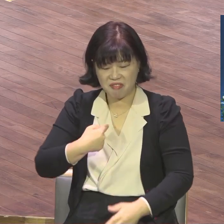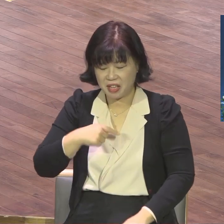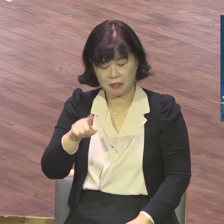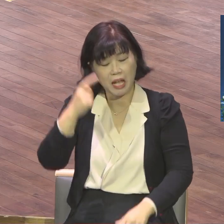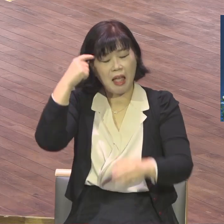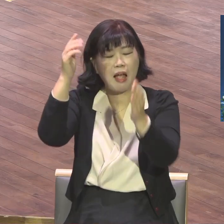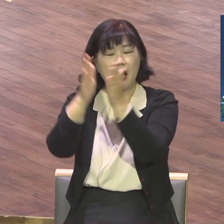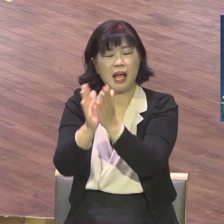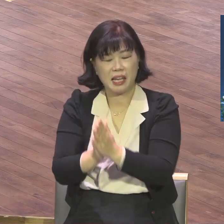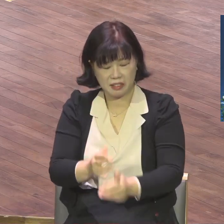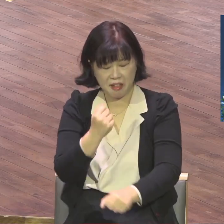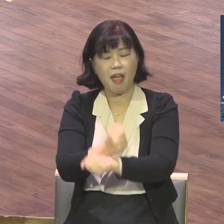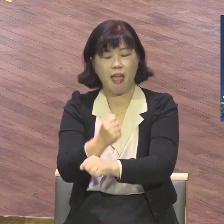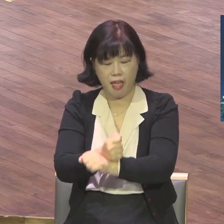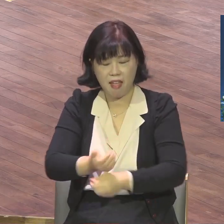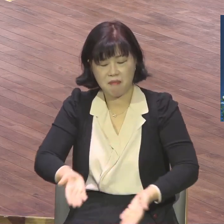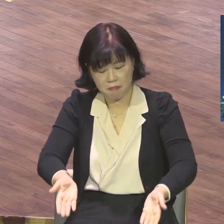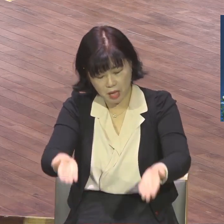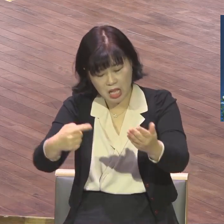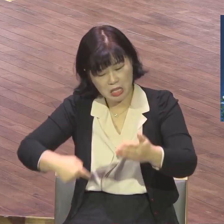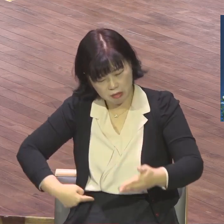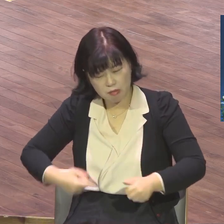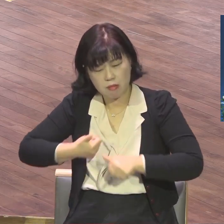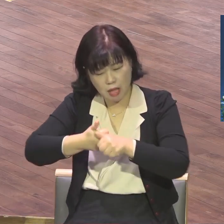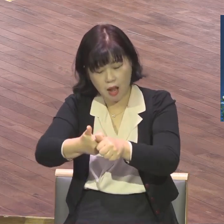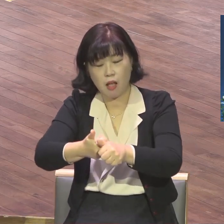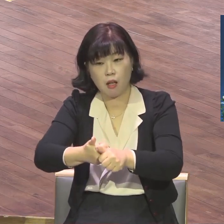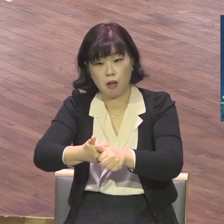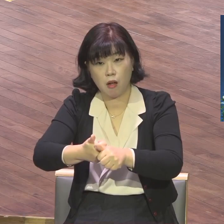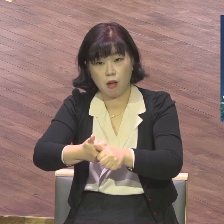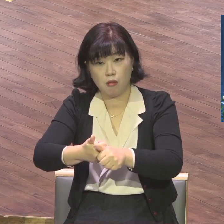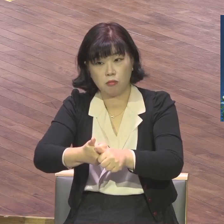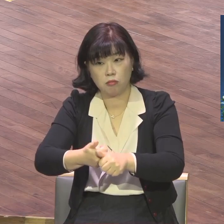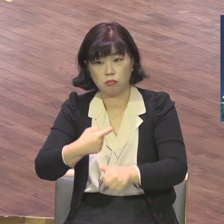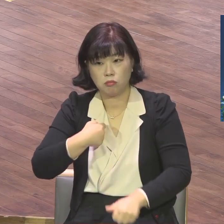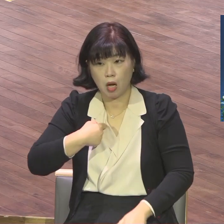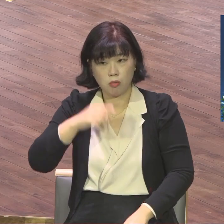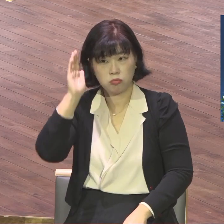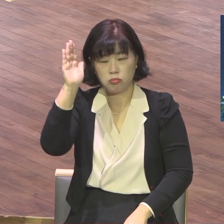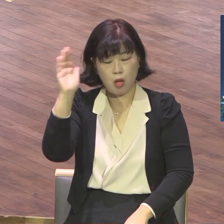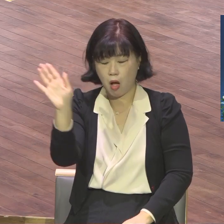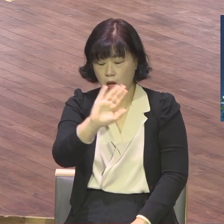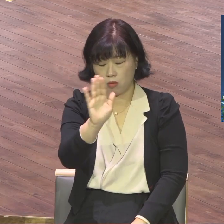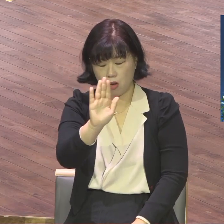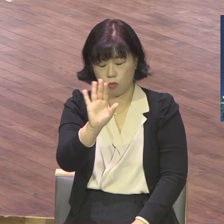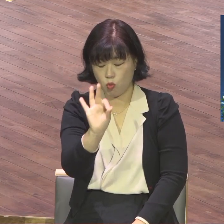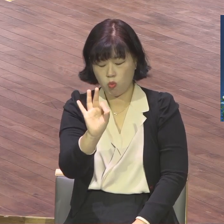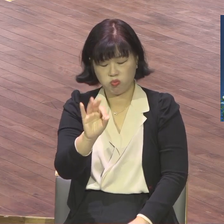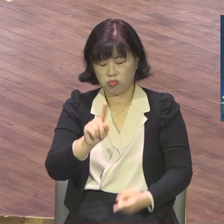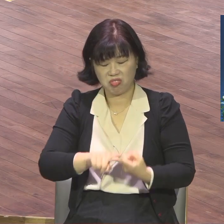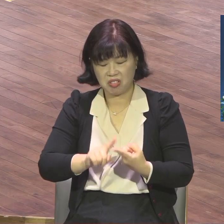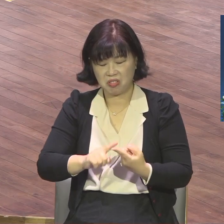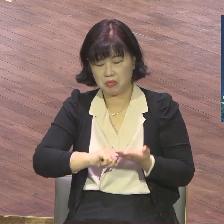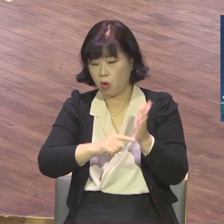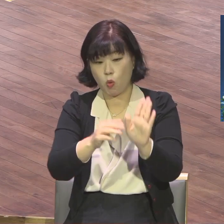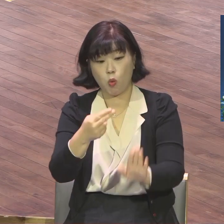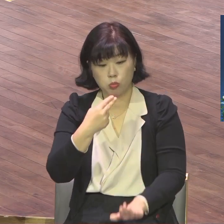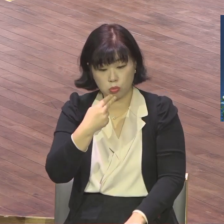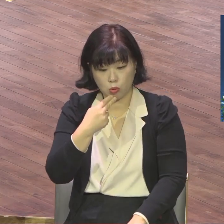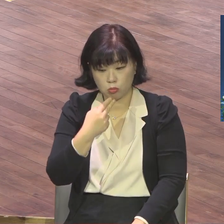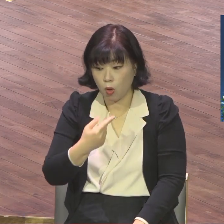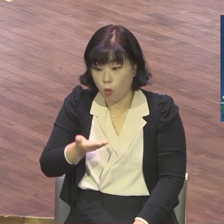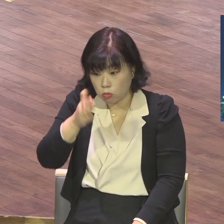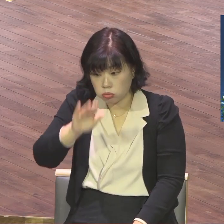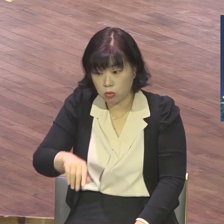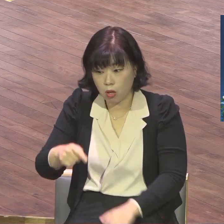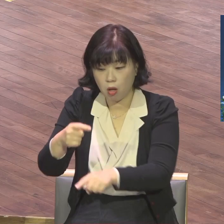저는 제가 없어요. 저는 약속시켰습니다. 저는 안 했습니다. 장로님들이 앞장섰어요. 하나님께 가장